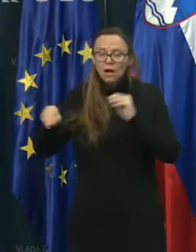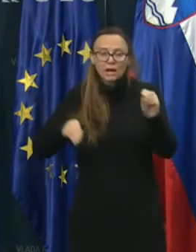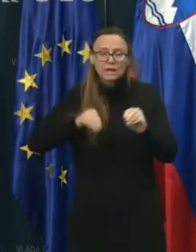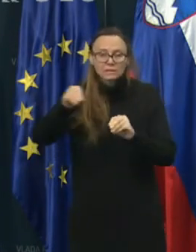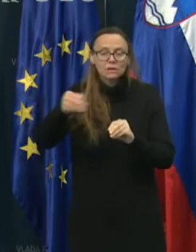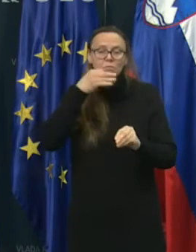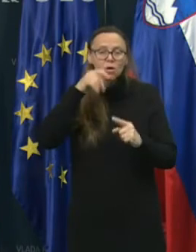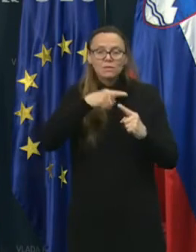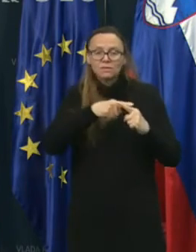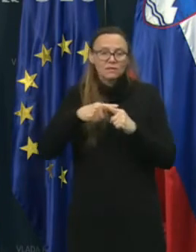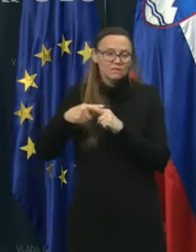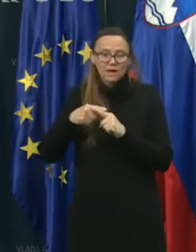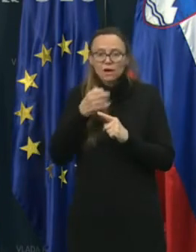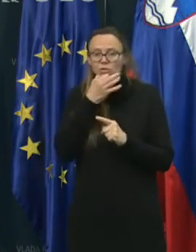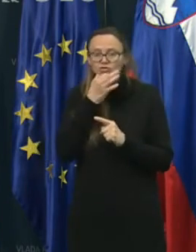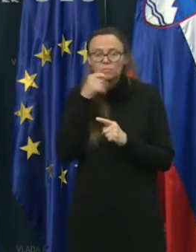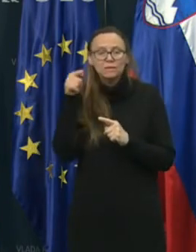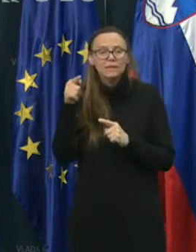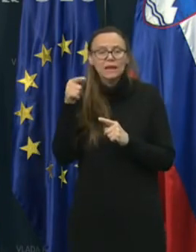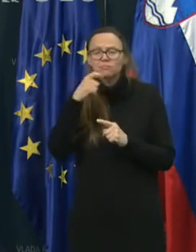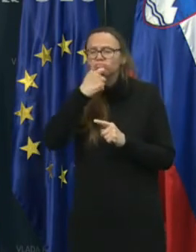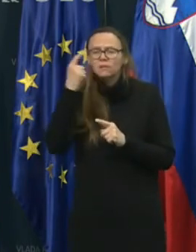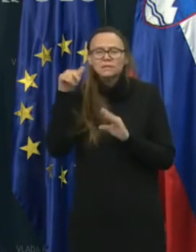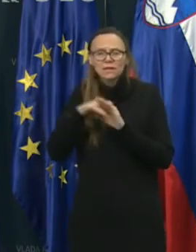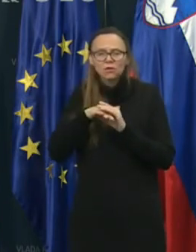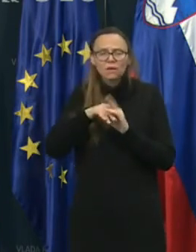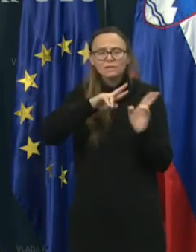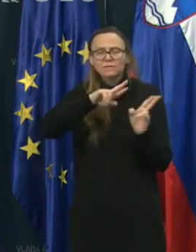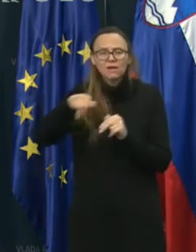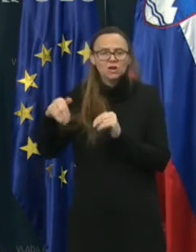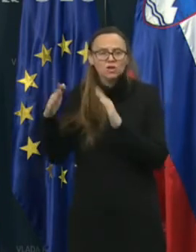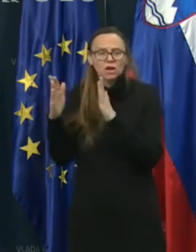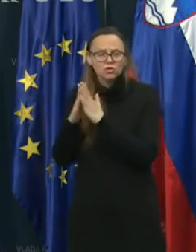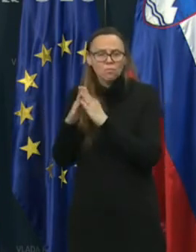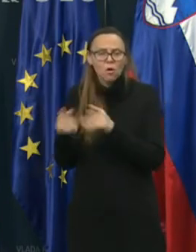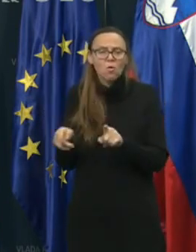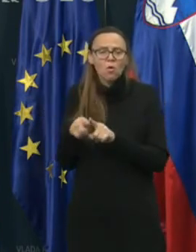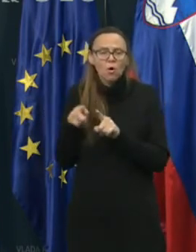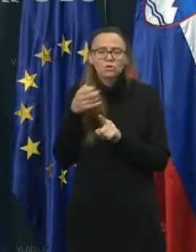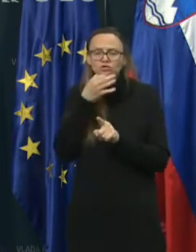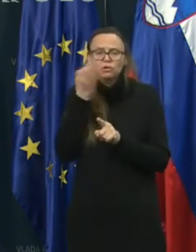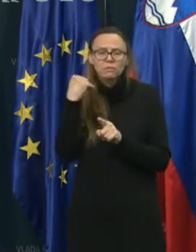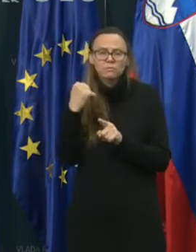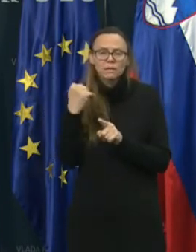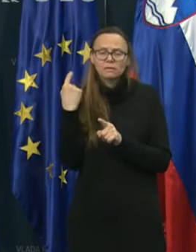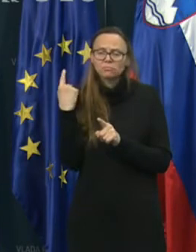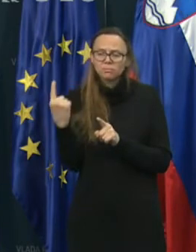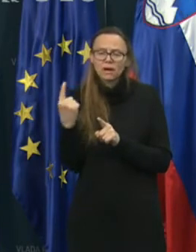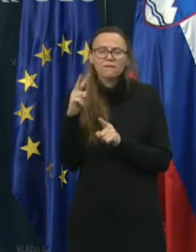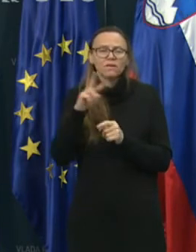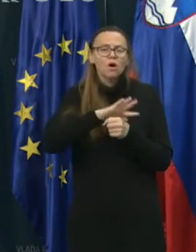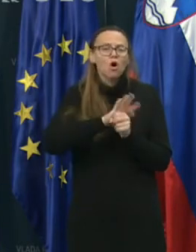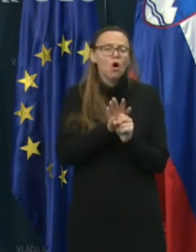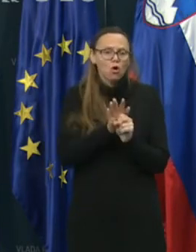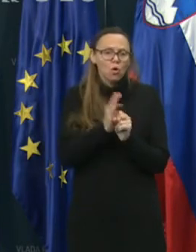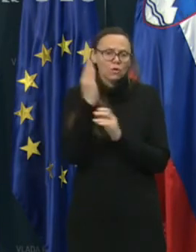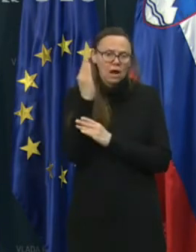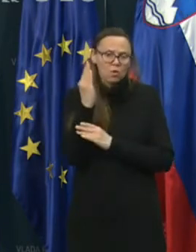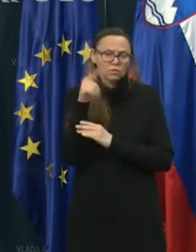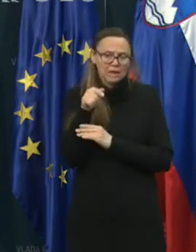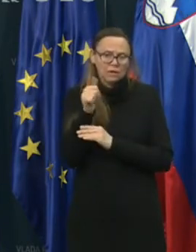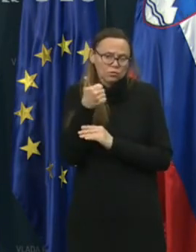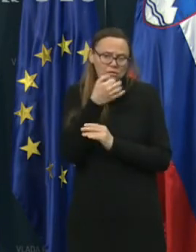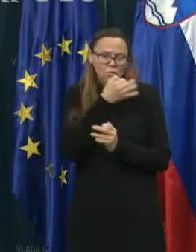ti stanovalci vračali domov, kot če bi bili nekje izolirani v nekaterih korona hotelih? To je eno vprašanje. In morda še